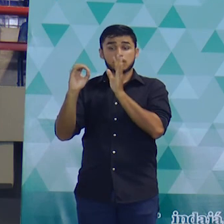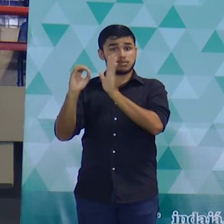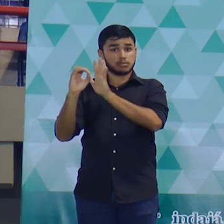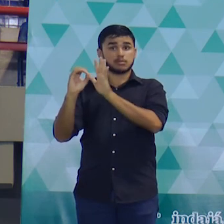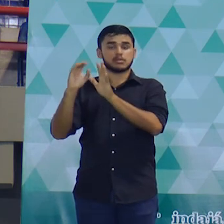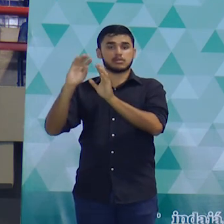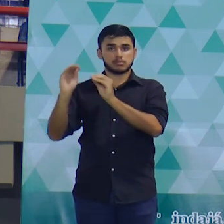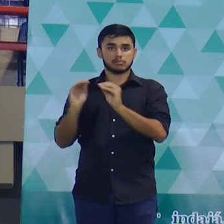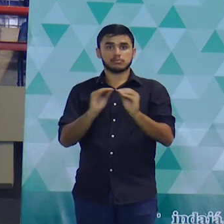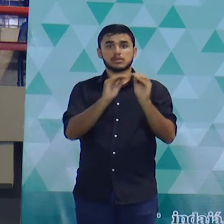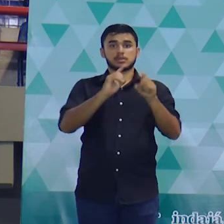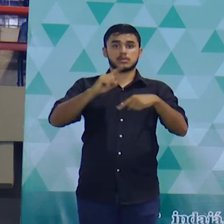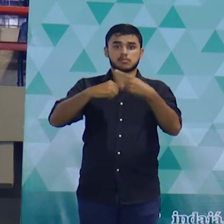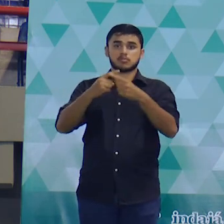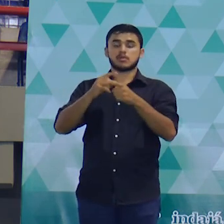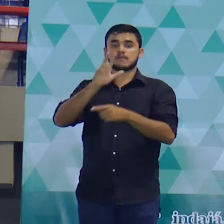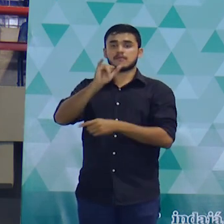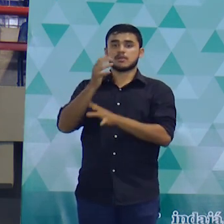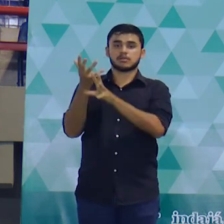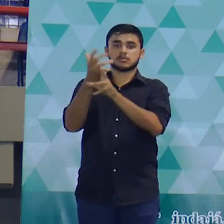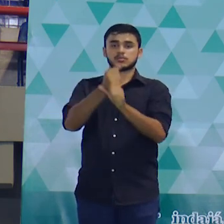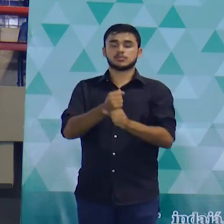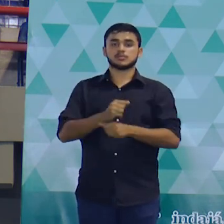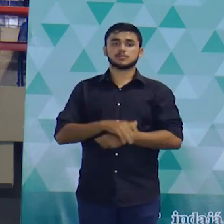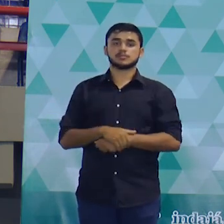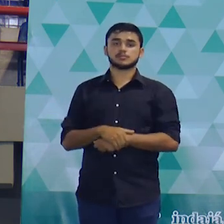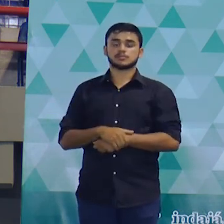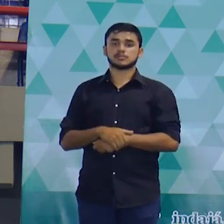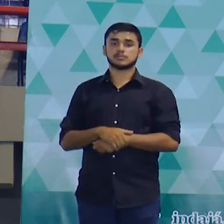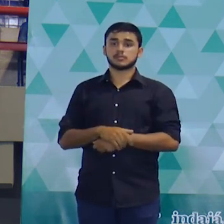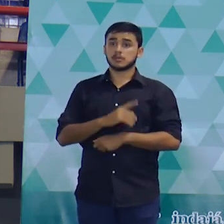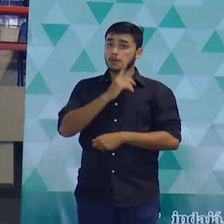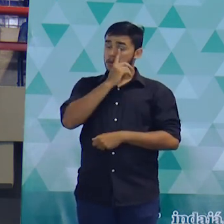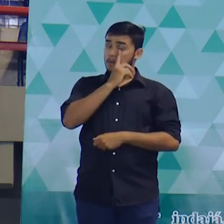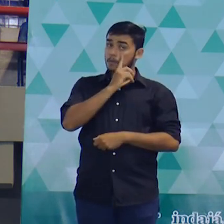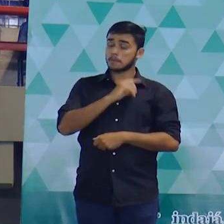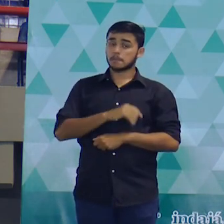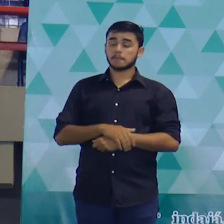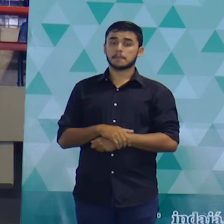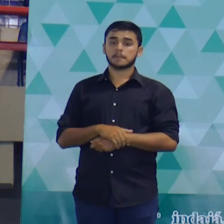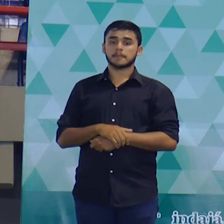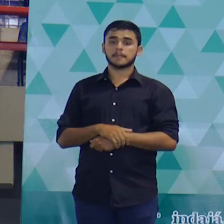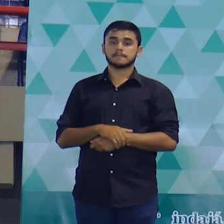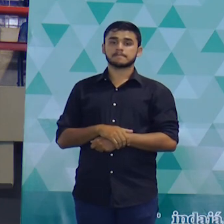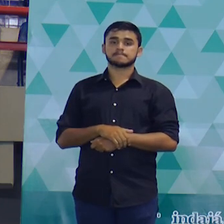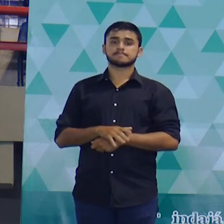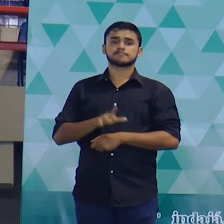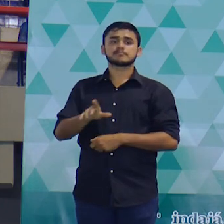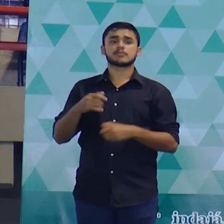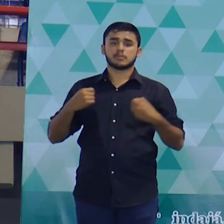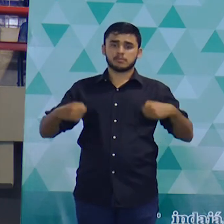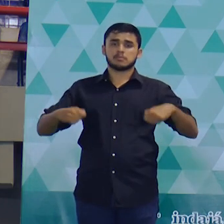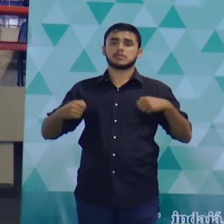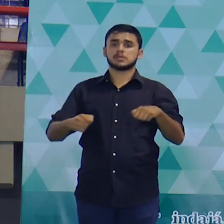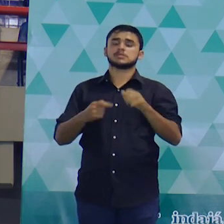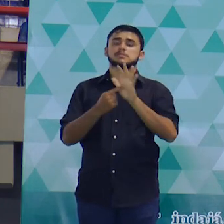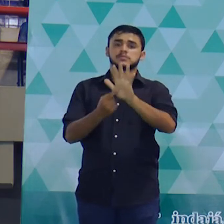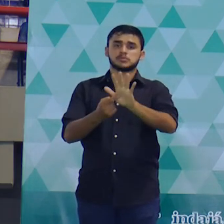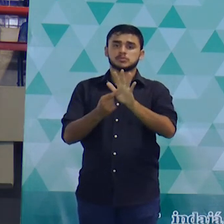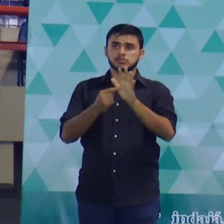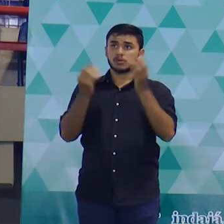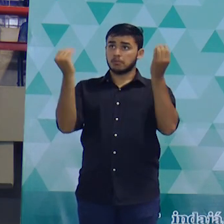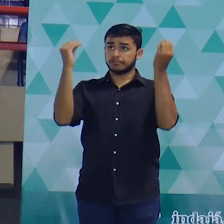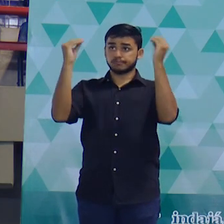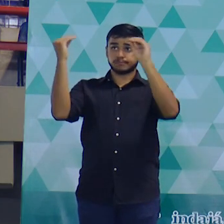bom? Bom, vamos lá. Para resolver a questão, eu preciso da equação balanceada. Eu